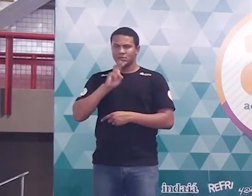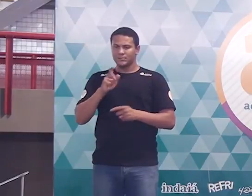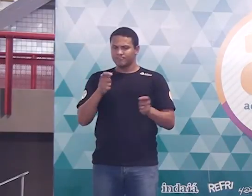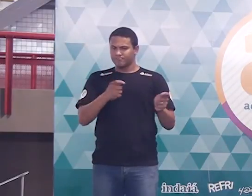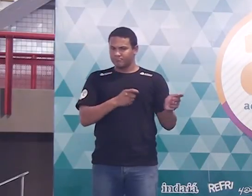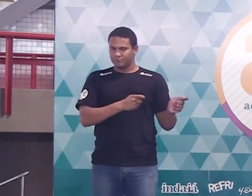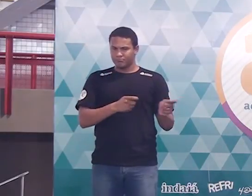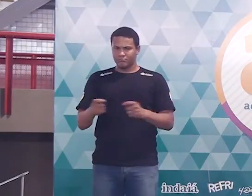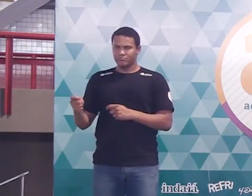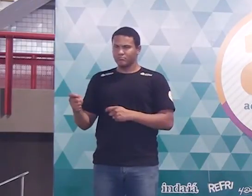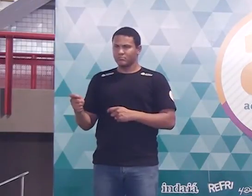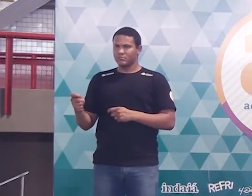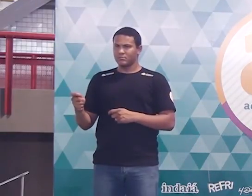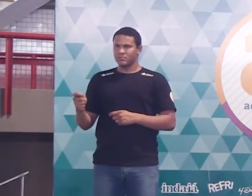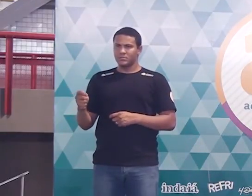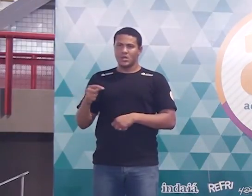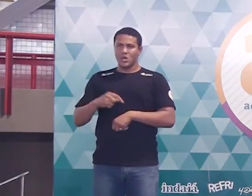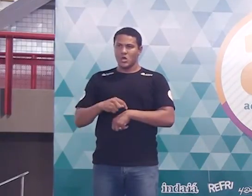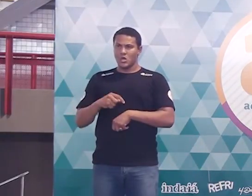impreterivelmente, das